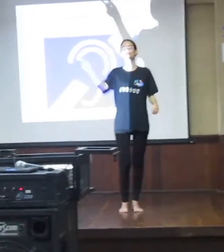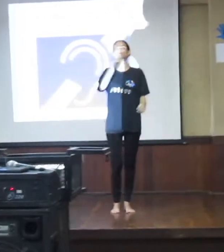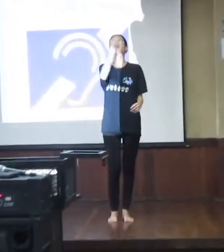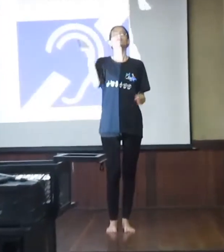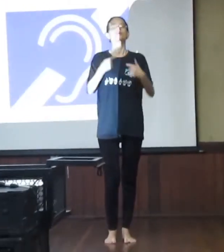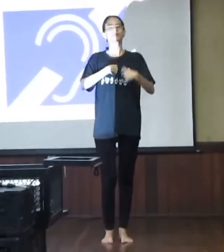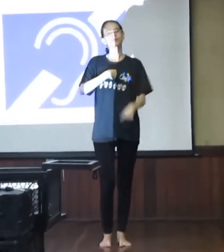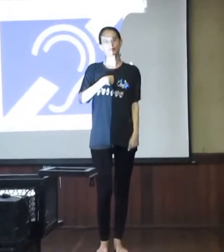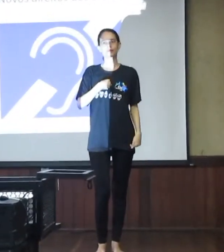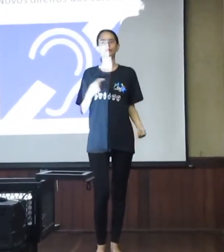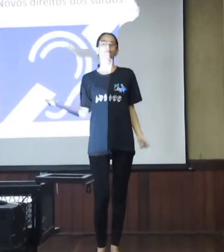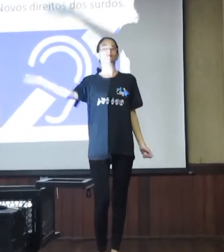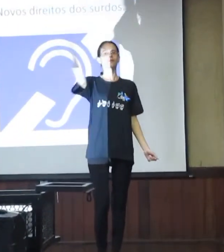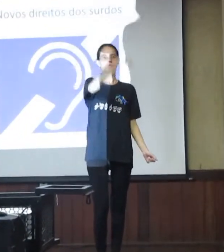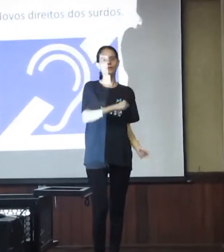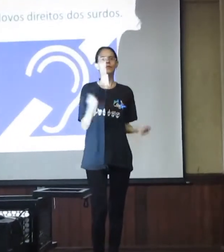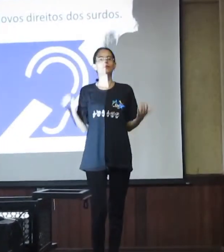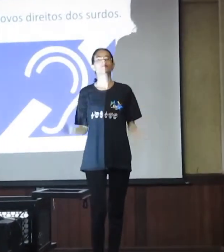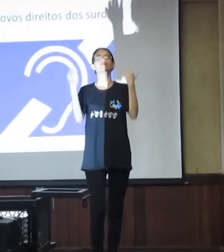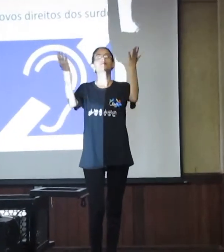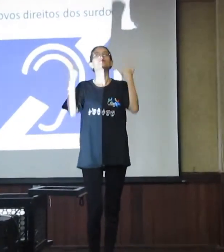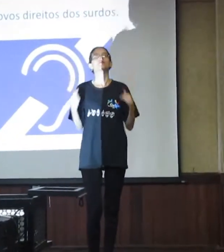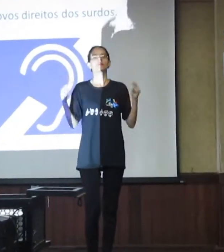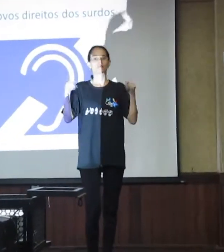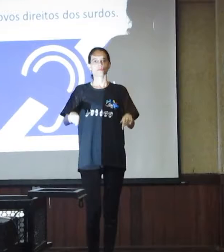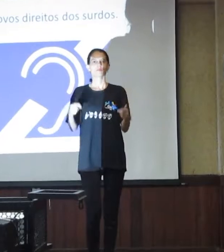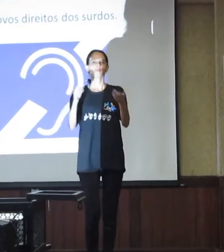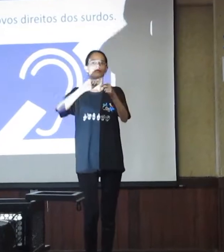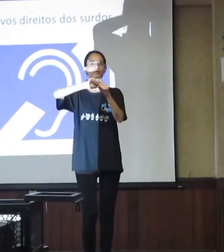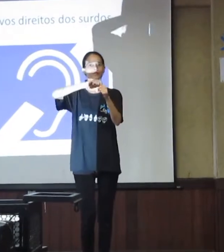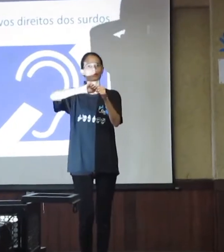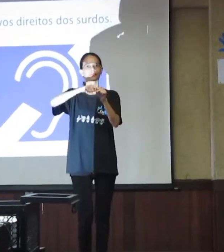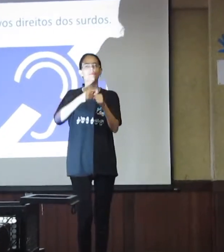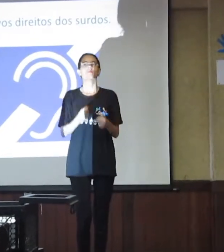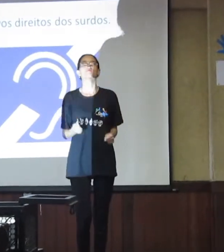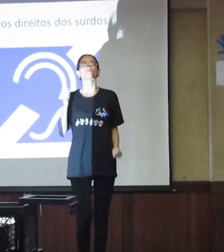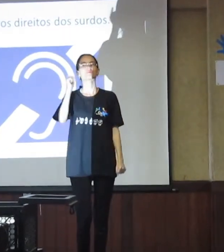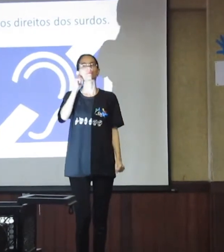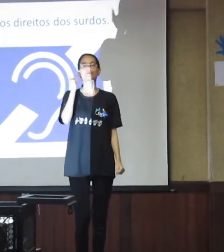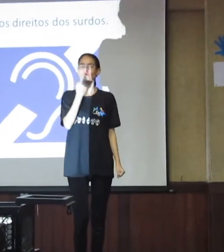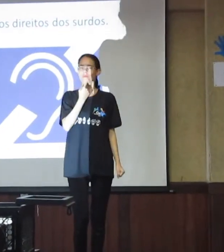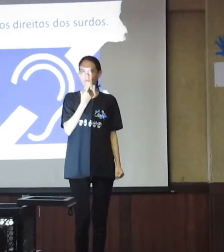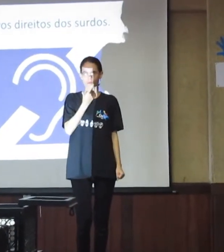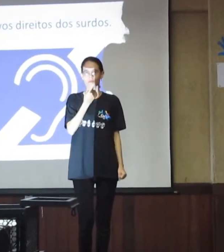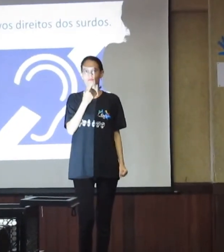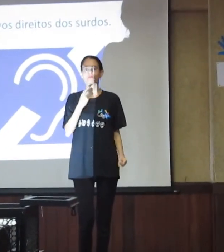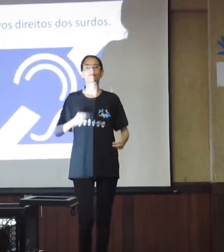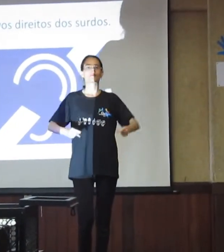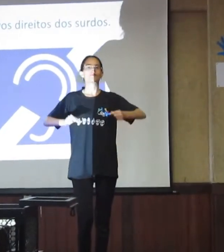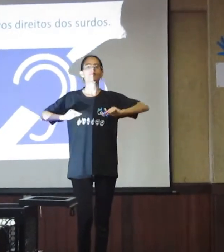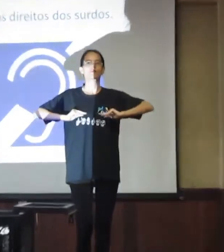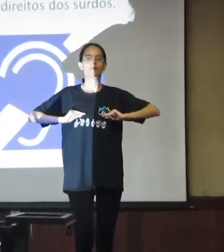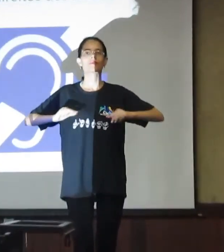Venham todos comigo. Vamos comemorar esse efeito. Os surdos